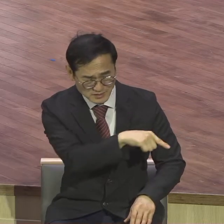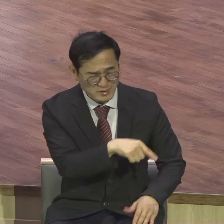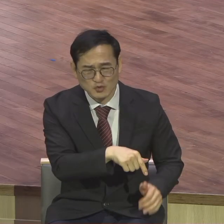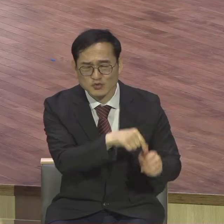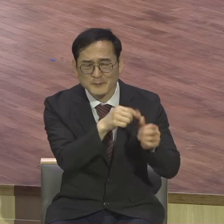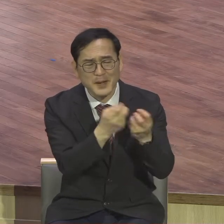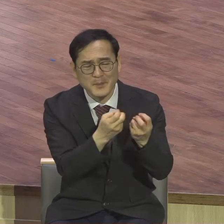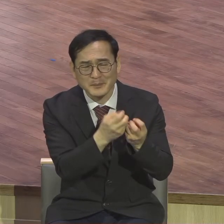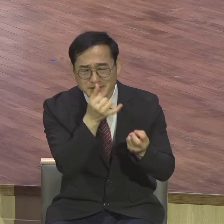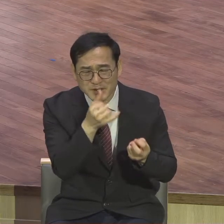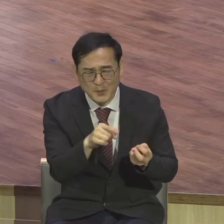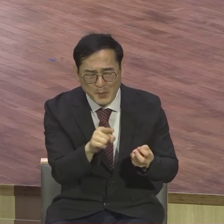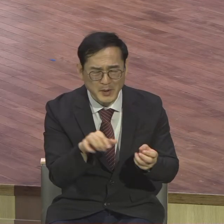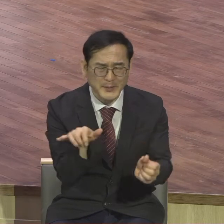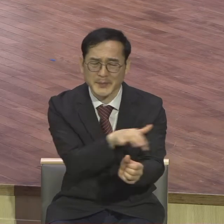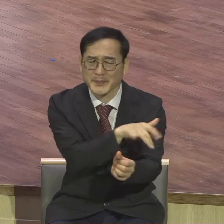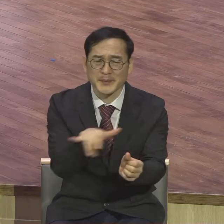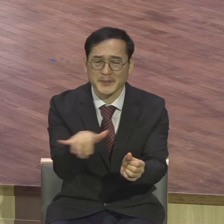교회가 다 문 닫잖아요.